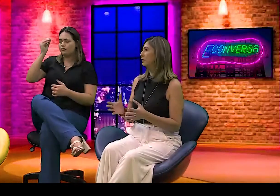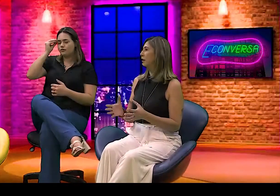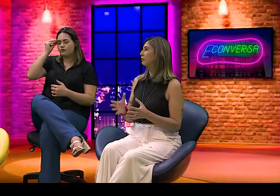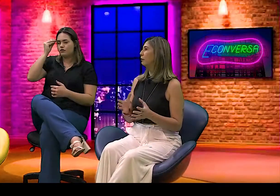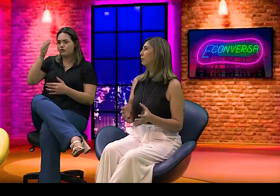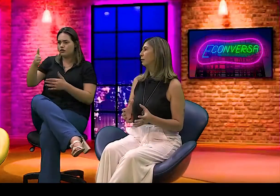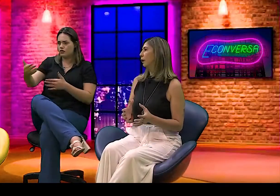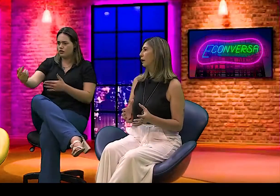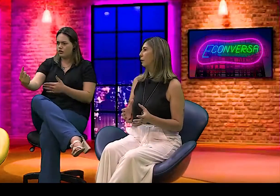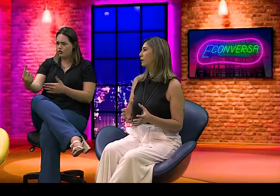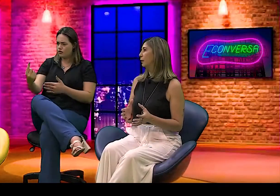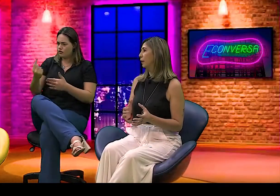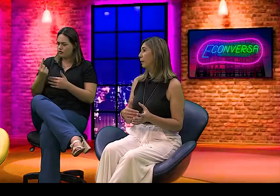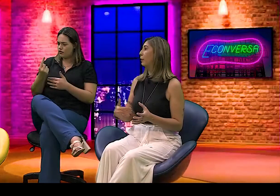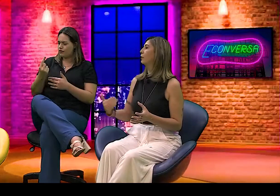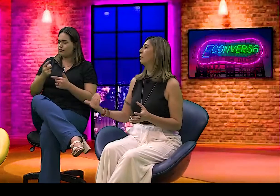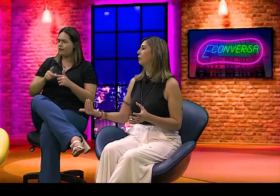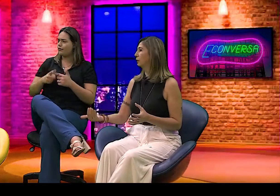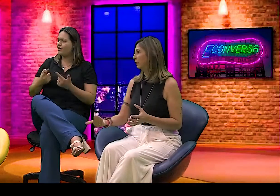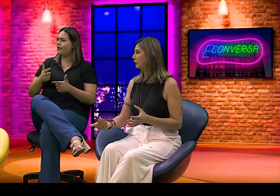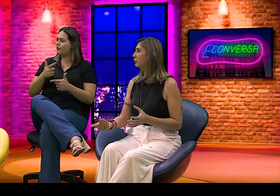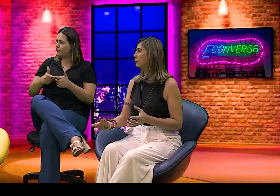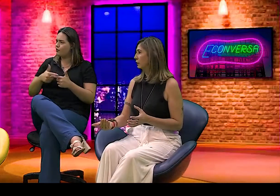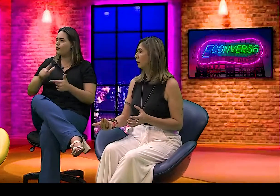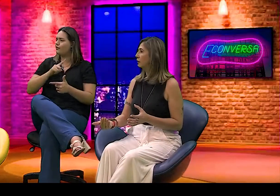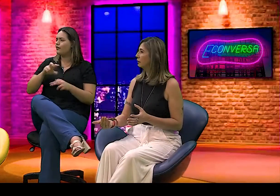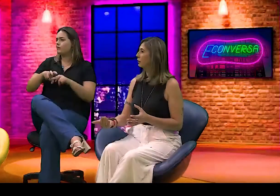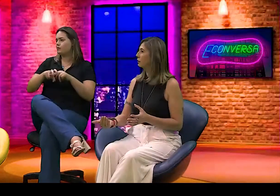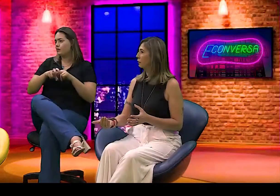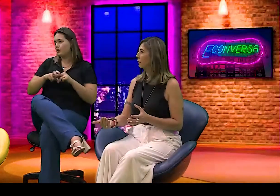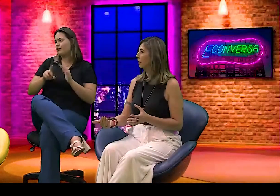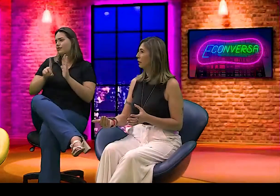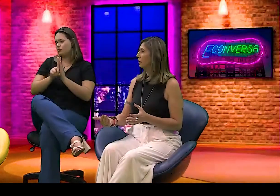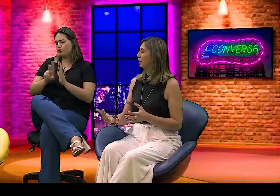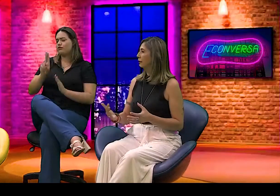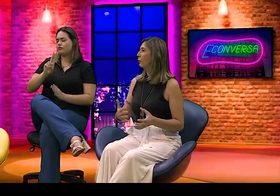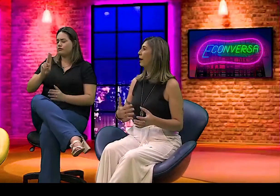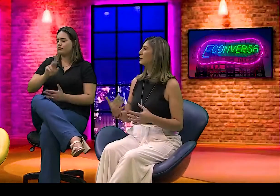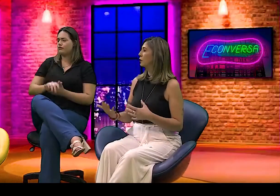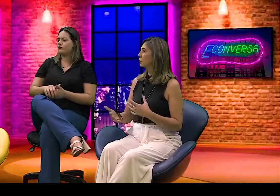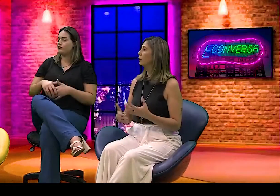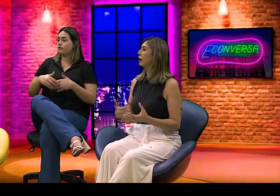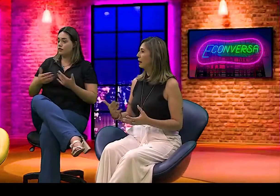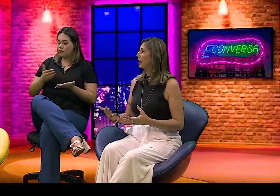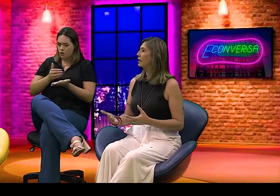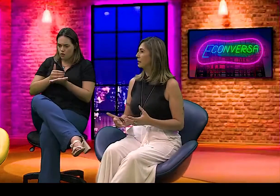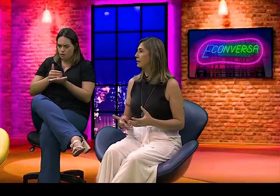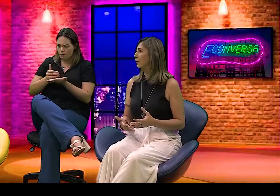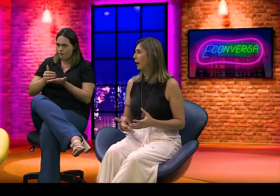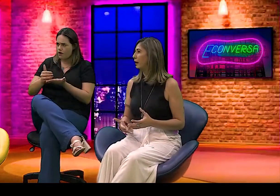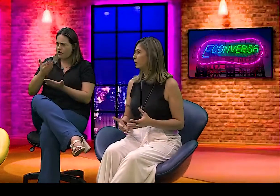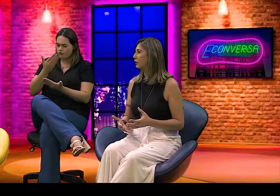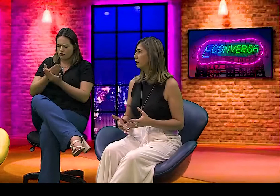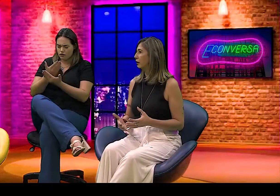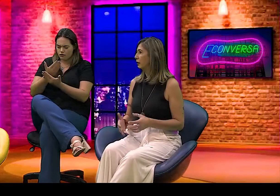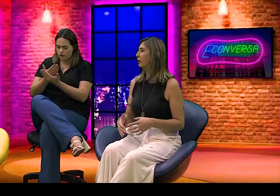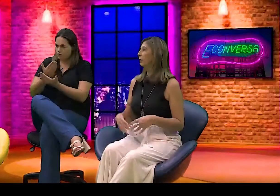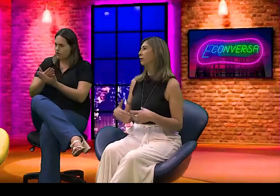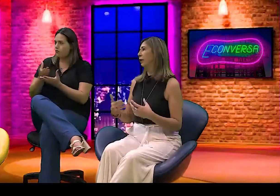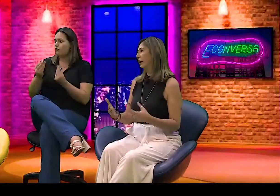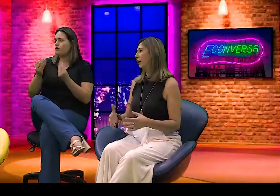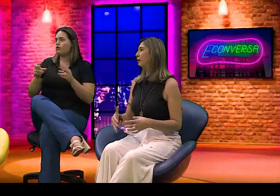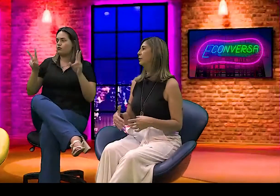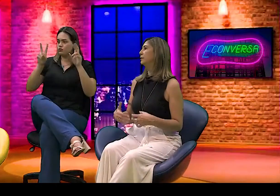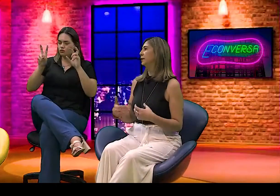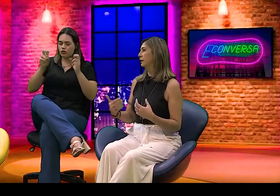que estavam com esse problema por conta do uso da droga. Então eu passo a estudar mais essa parte, né?